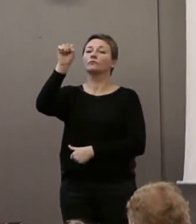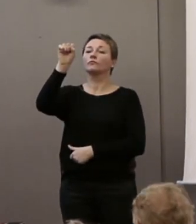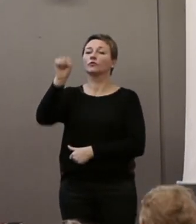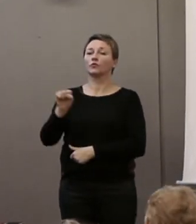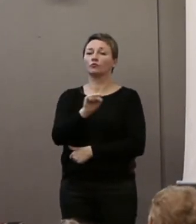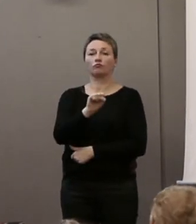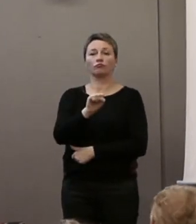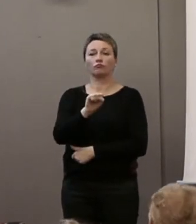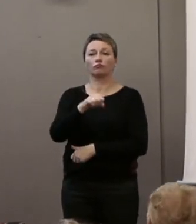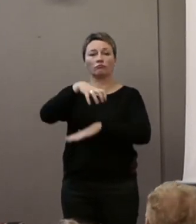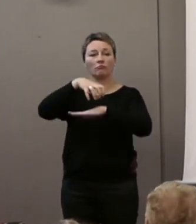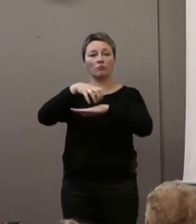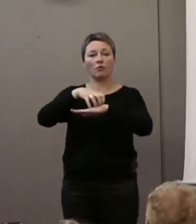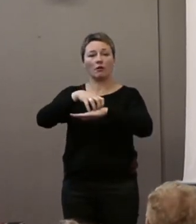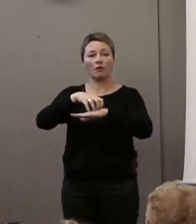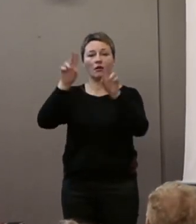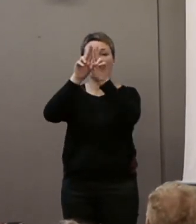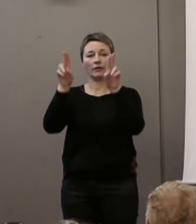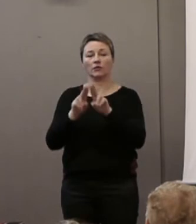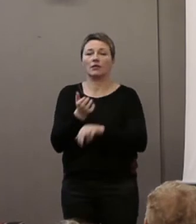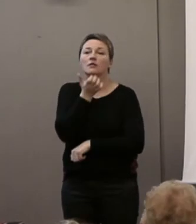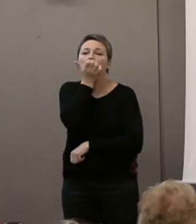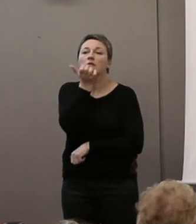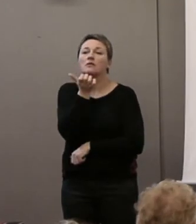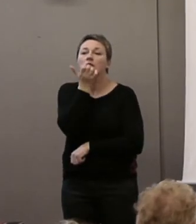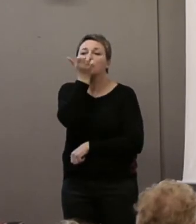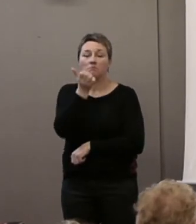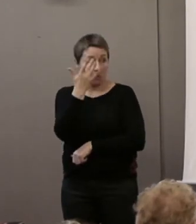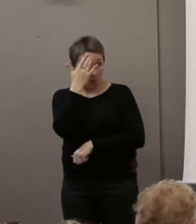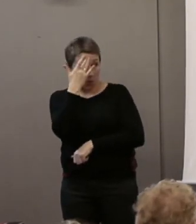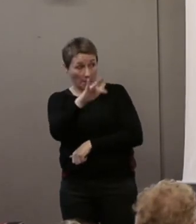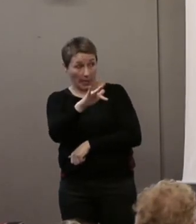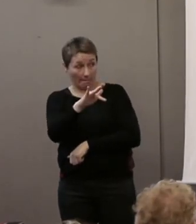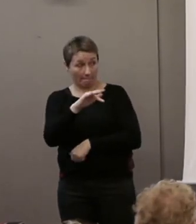pôle international de la préhistoire, à Les Aisies de Taillac, que je ne connais pas.